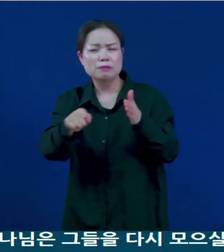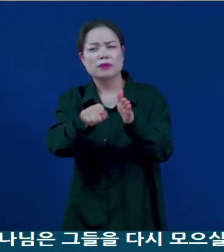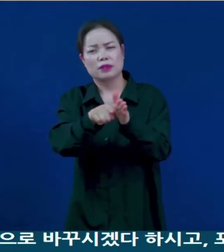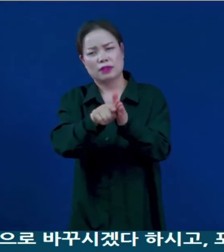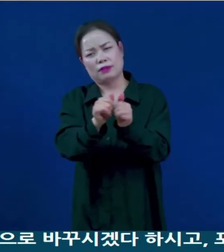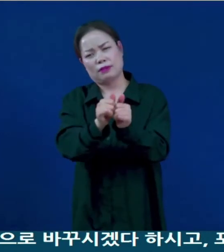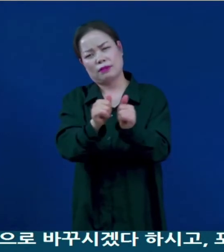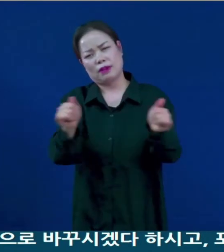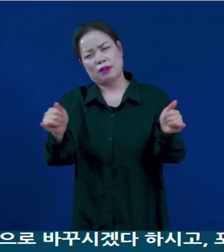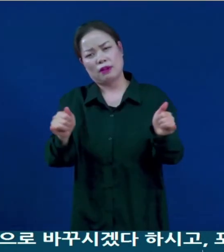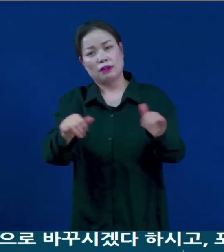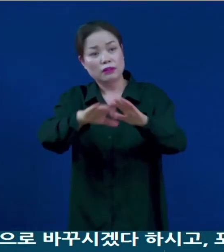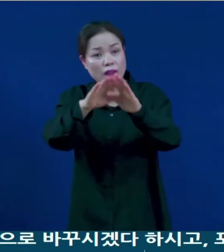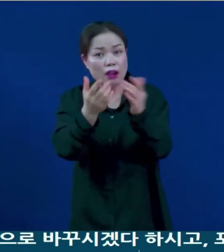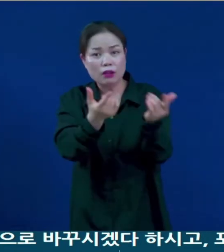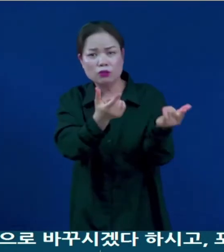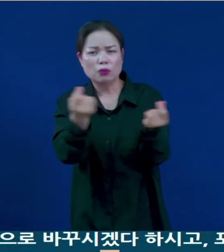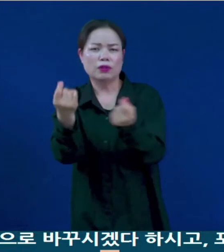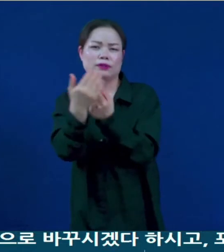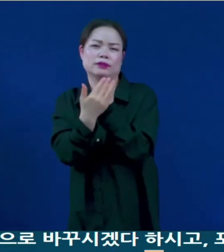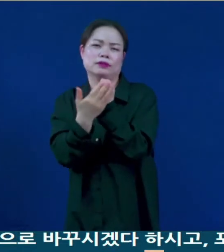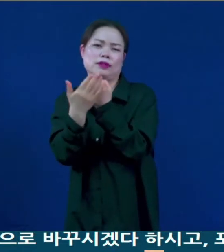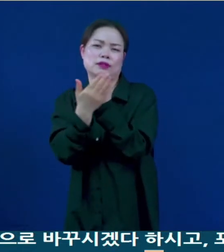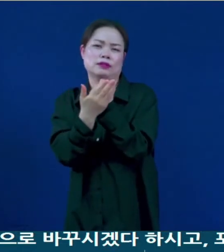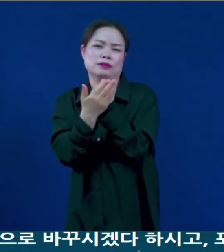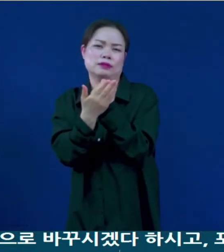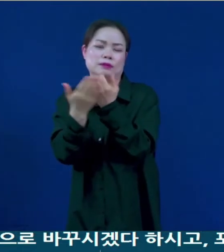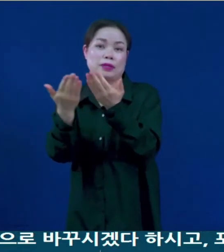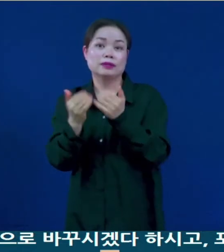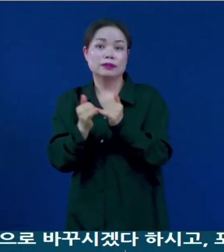사람은 다 그런 은혜를 받은 사람들입니다.